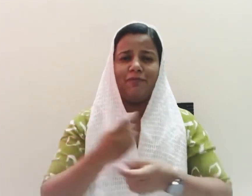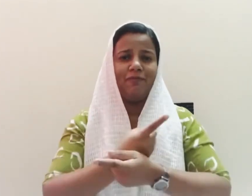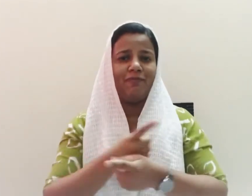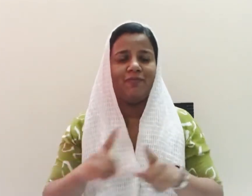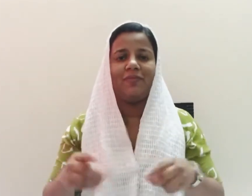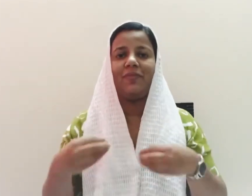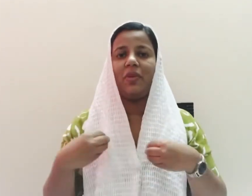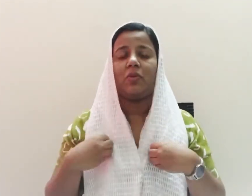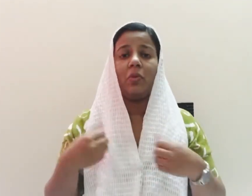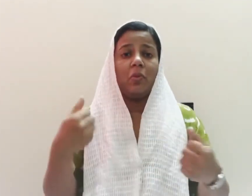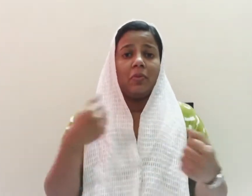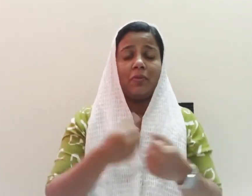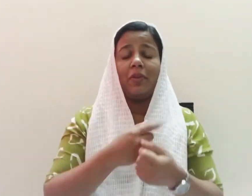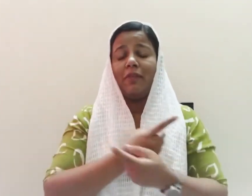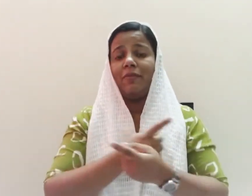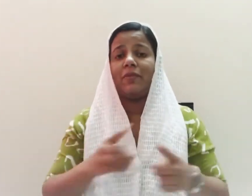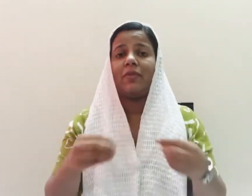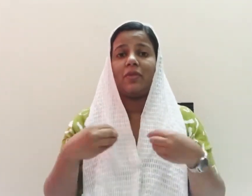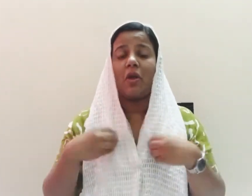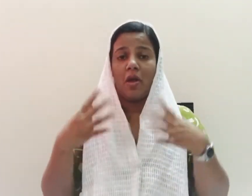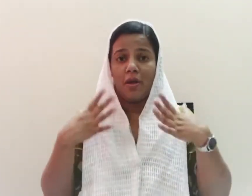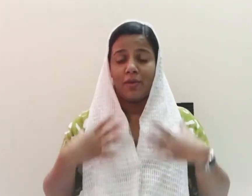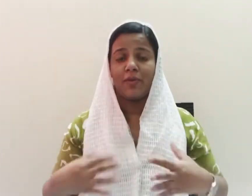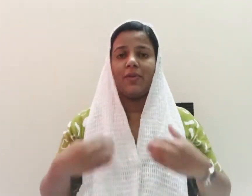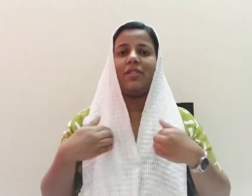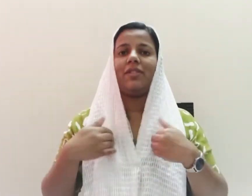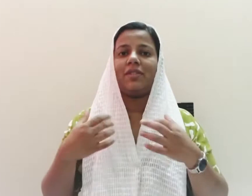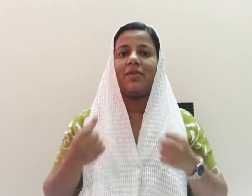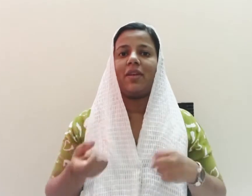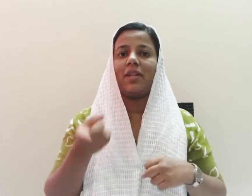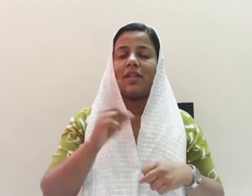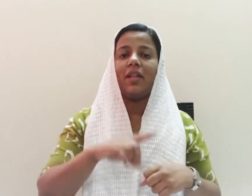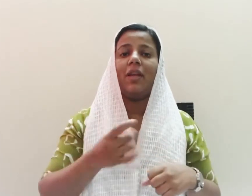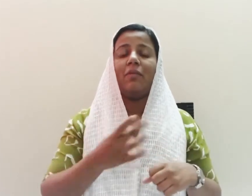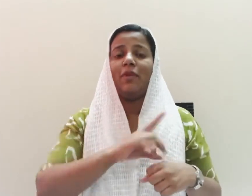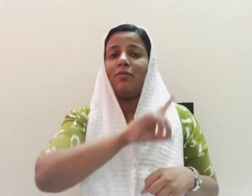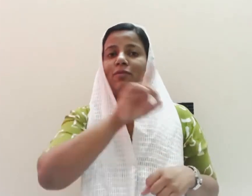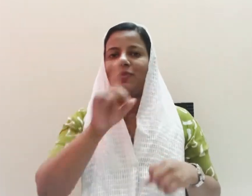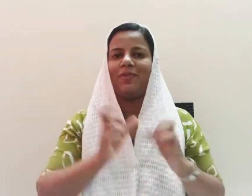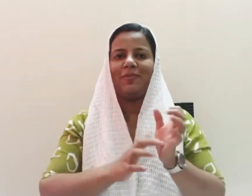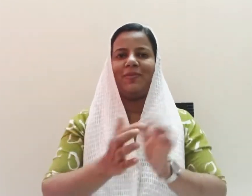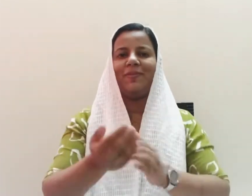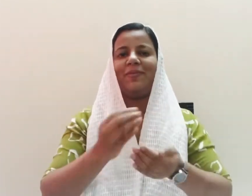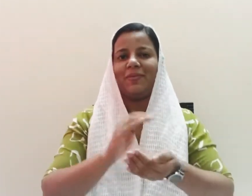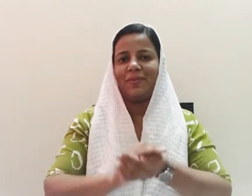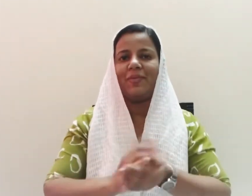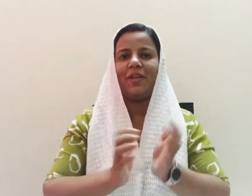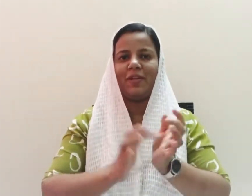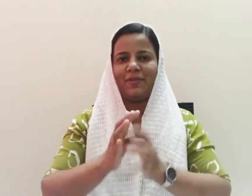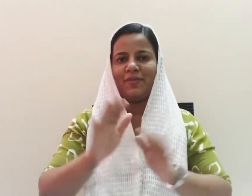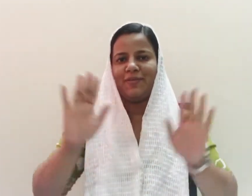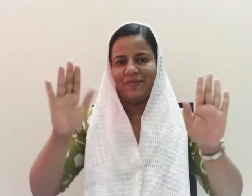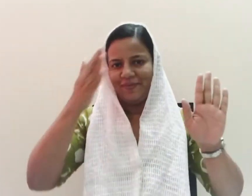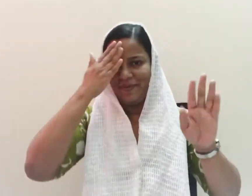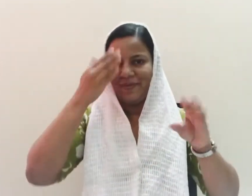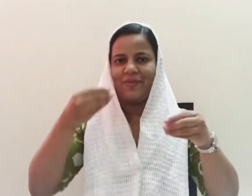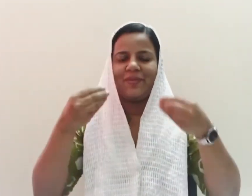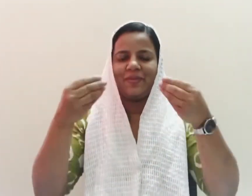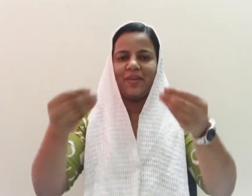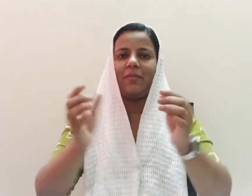വിടുവിച്ചു, ആമേൻ, അപകടങ്ങളിൽ നിന്ന് വിടുവിച്ചു, ആരോഗ്യത്തോടെ സൗഖ്യത്തോടെ കഴിഞ്ഞ പകൽക്കാലം നമ്മളെ സൂക്ഷിച്ച കർത്താവിന് അക്കാരം ഉയർത്തി സ്തോത്രം പറഞ്ഞ സ്തോത്രമപ്പാ.